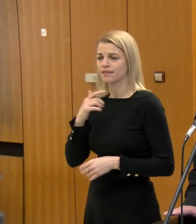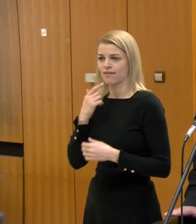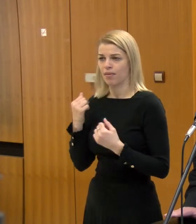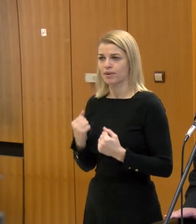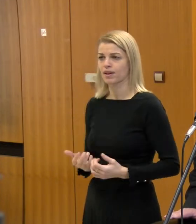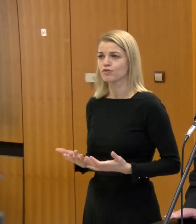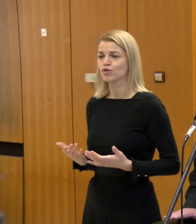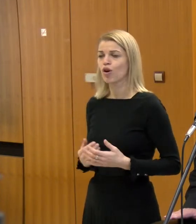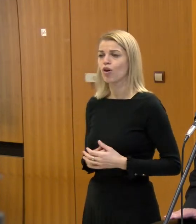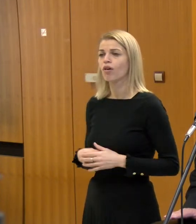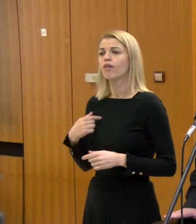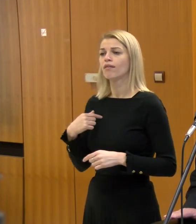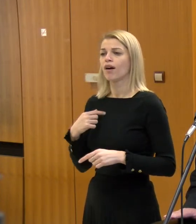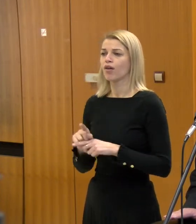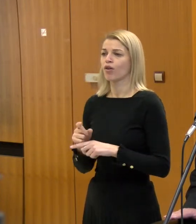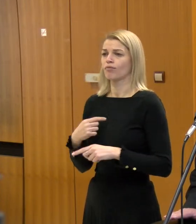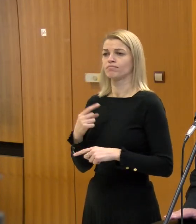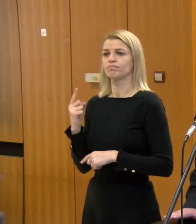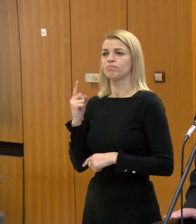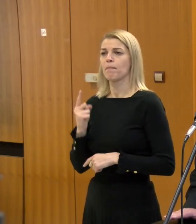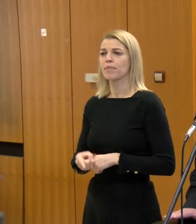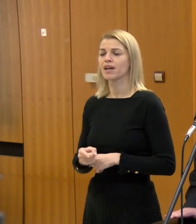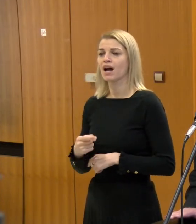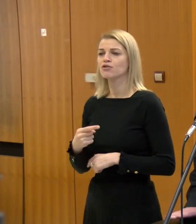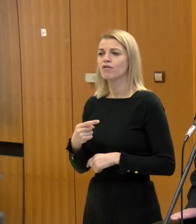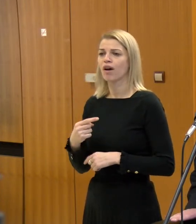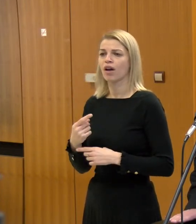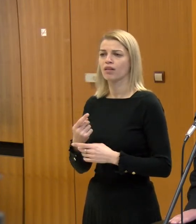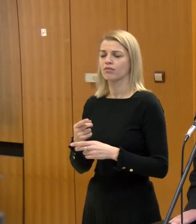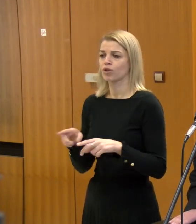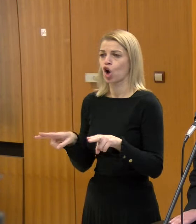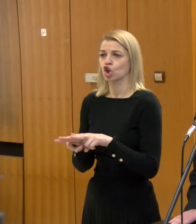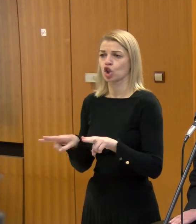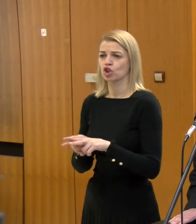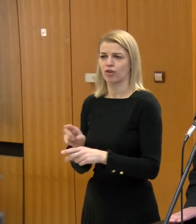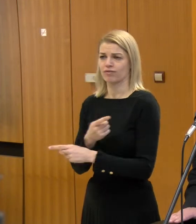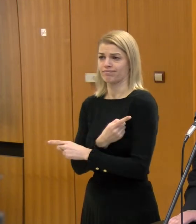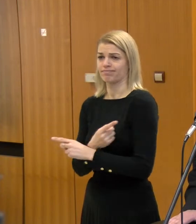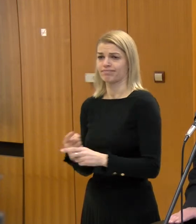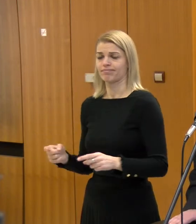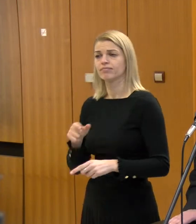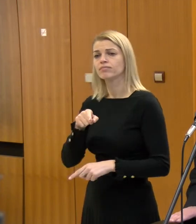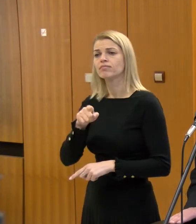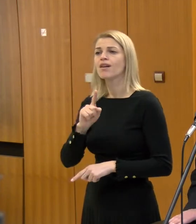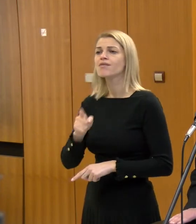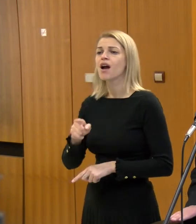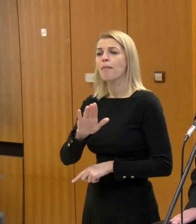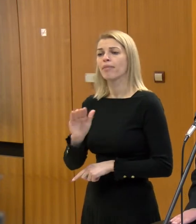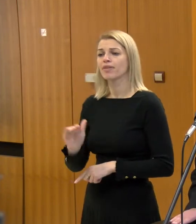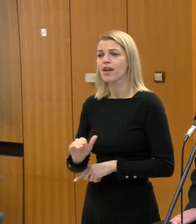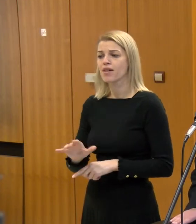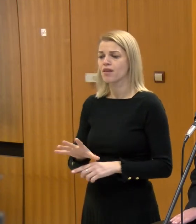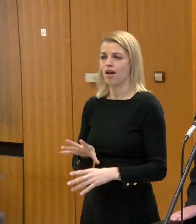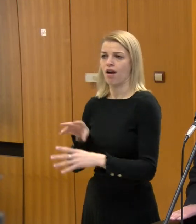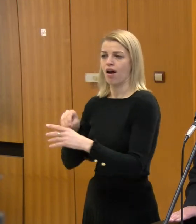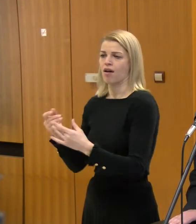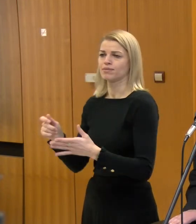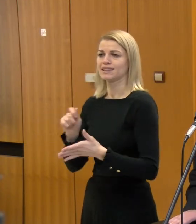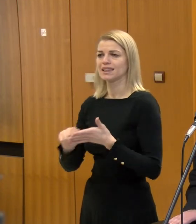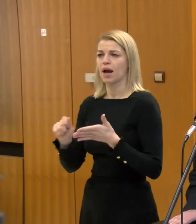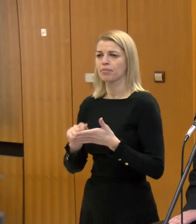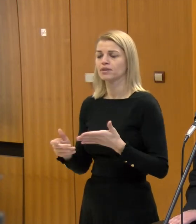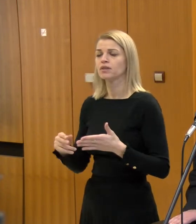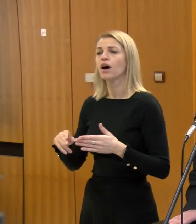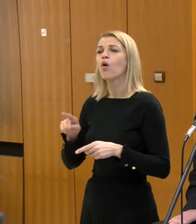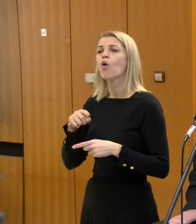sme prikazovali akémukoľvek rodičovi, kam má svoje dieťa zapísať.